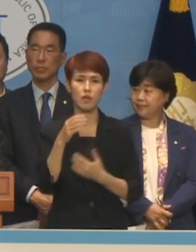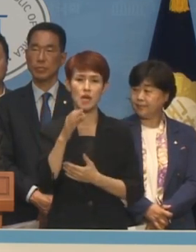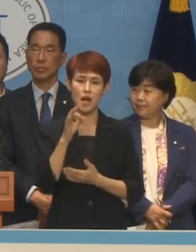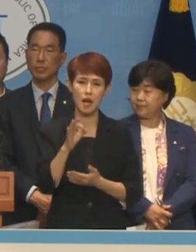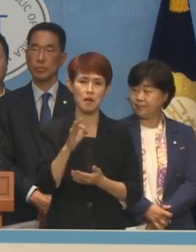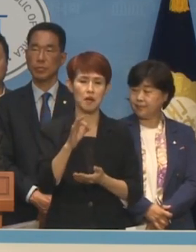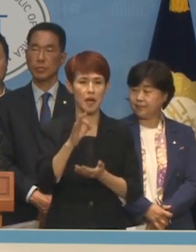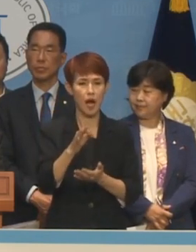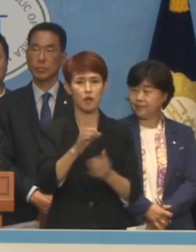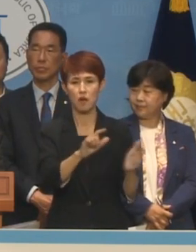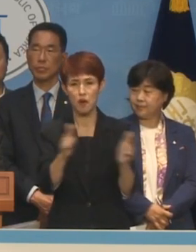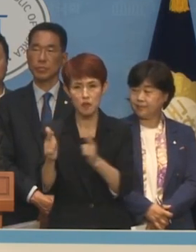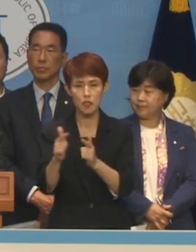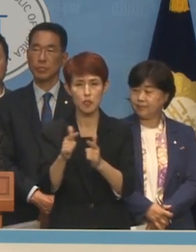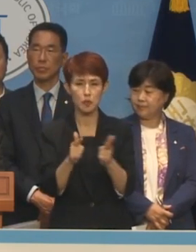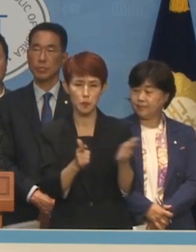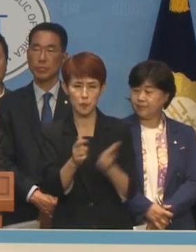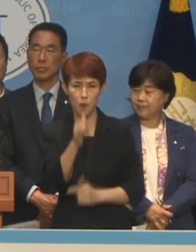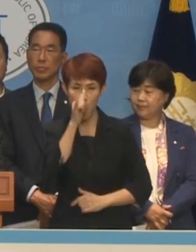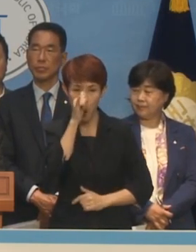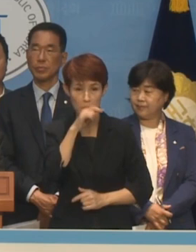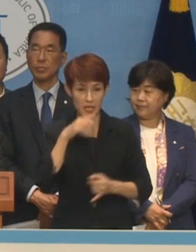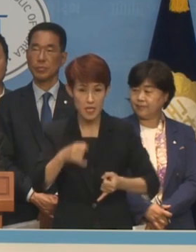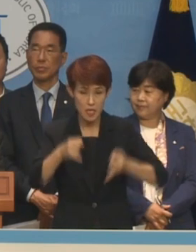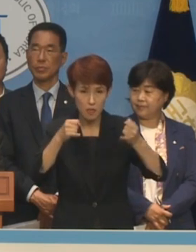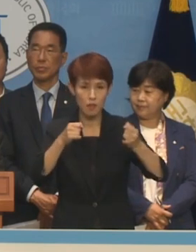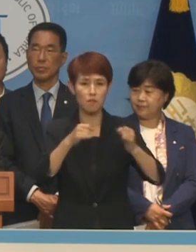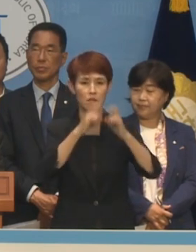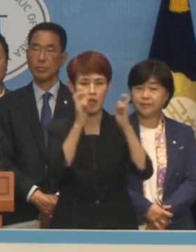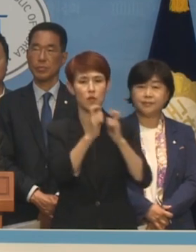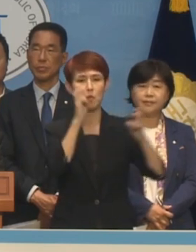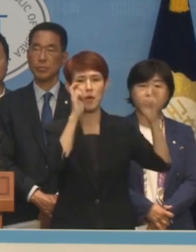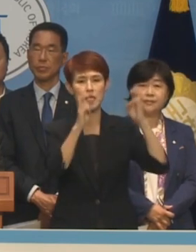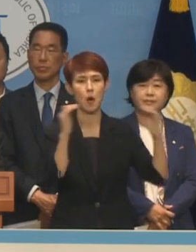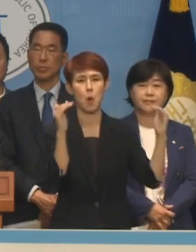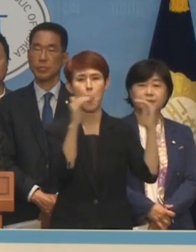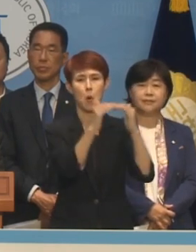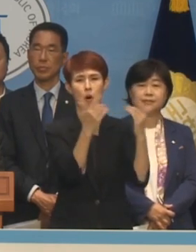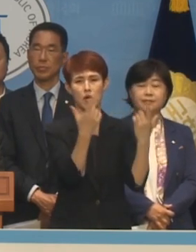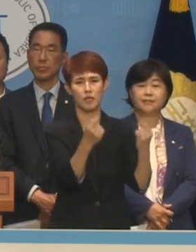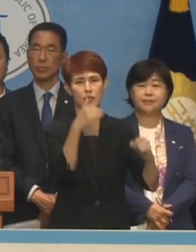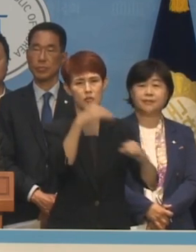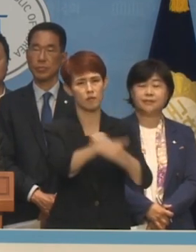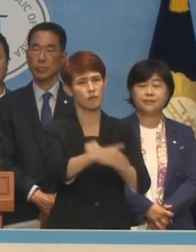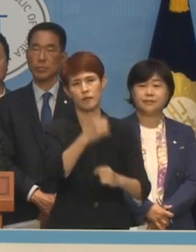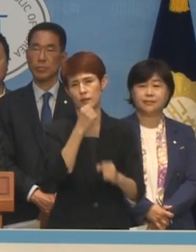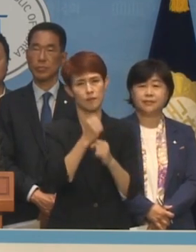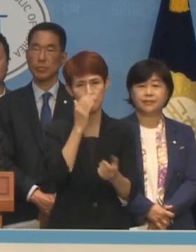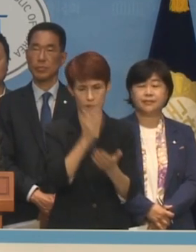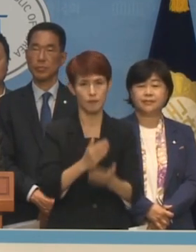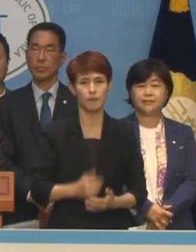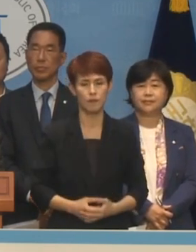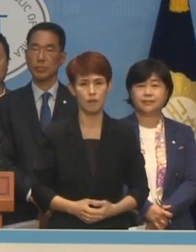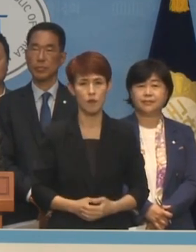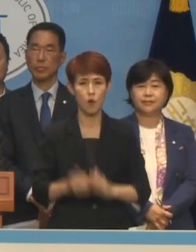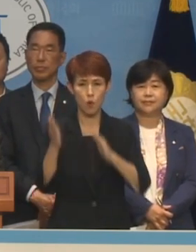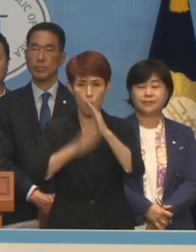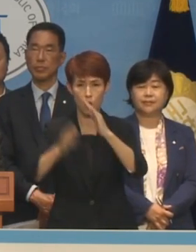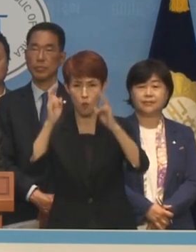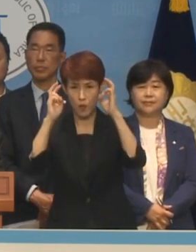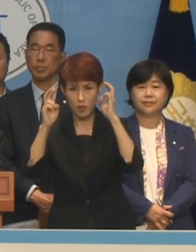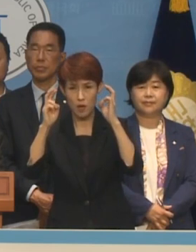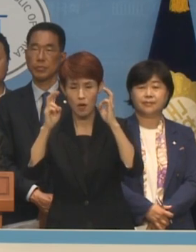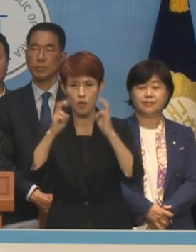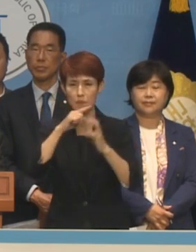정책적 목적에 의해 발생한 부채를 민간 기업과 동일한 잣대를 들이대서는 곤란합니다. 물론 공기업의